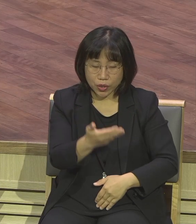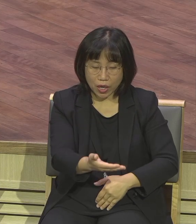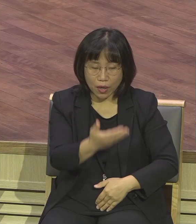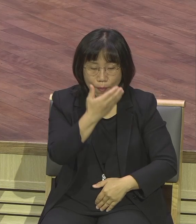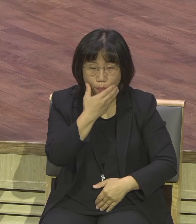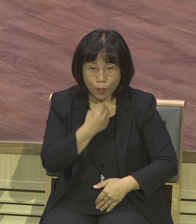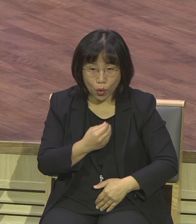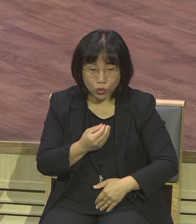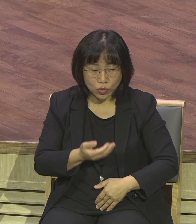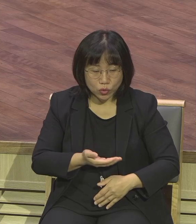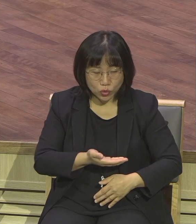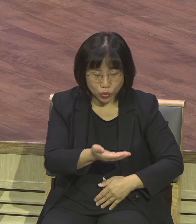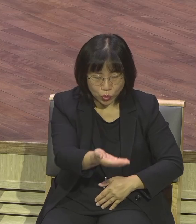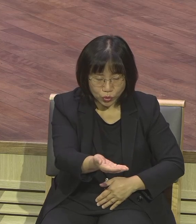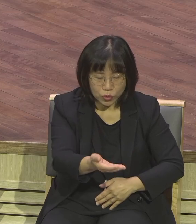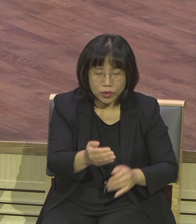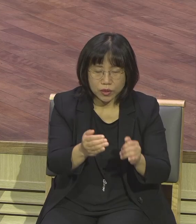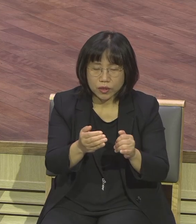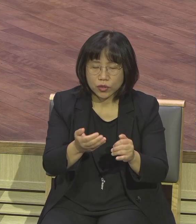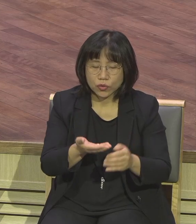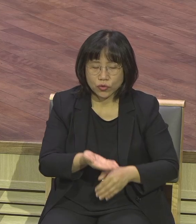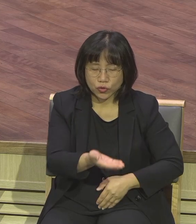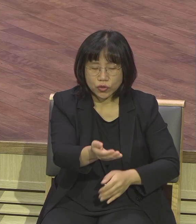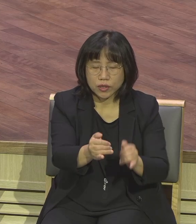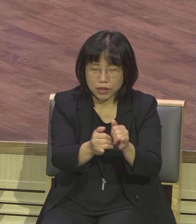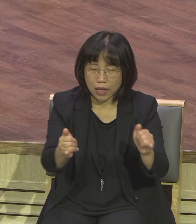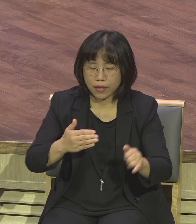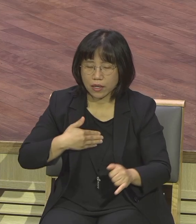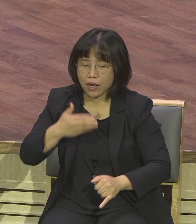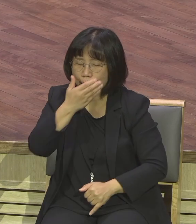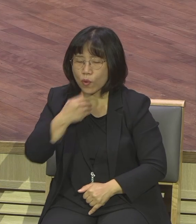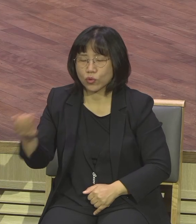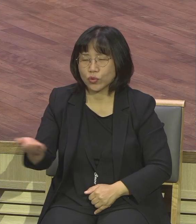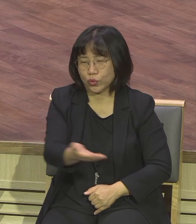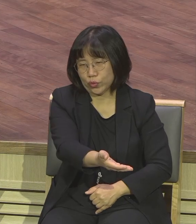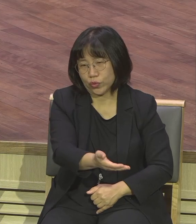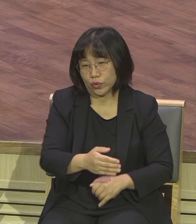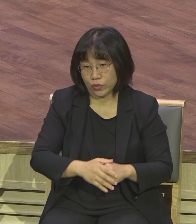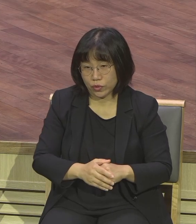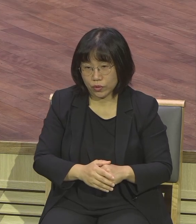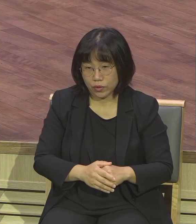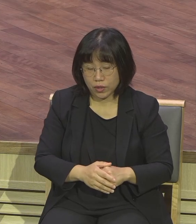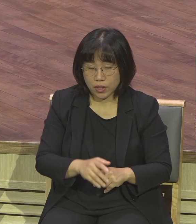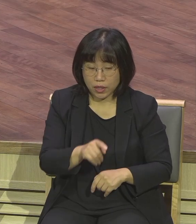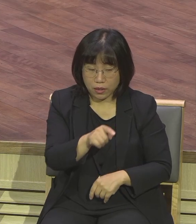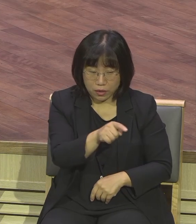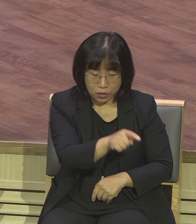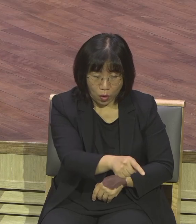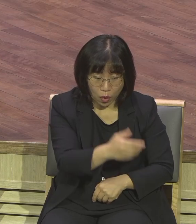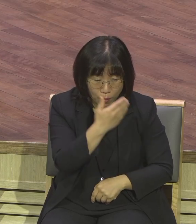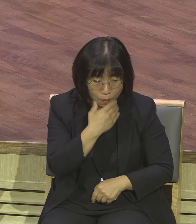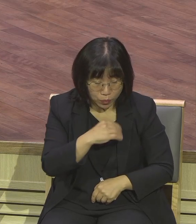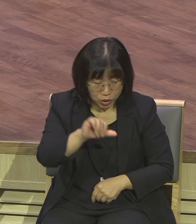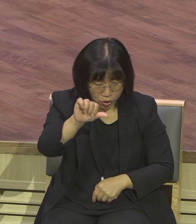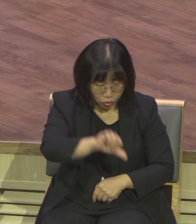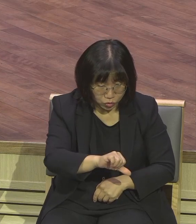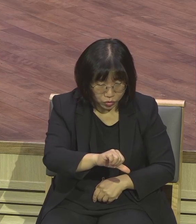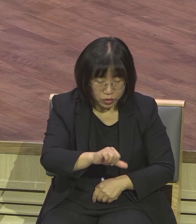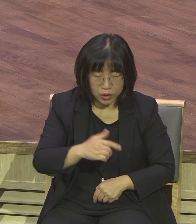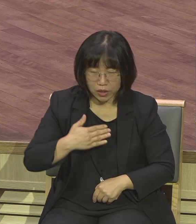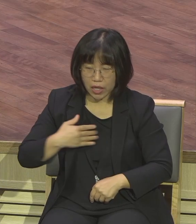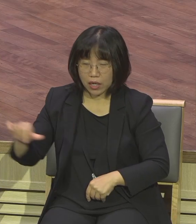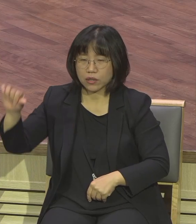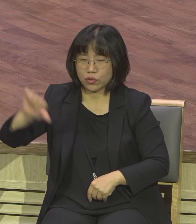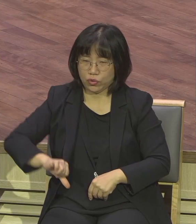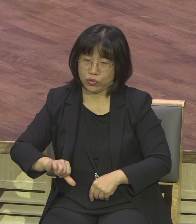복을 내리고, 너를 저주하는 자에게는 내가 저주하리니. 이게 무슨 말이에요? 너를 축복하는 자는